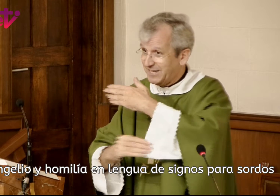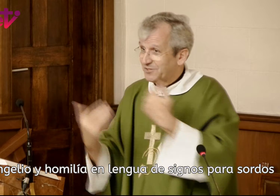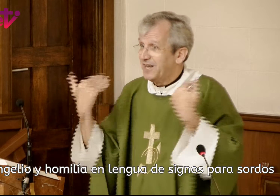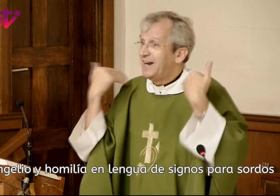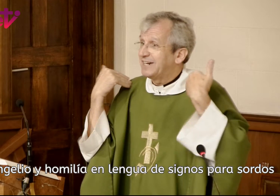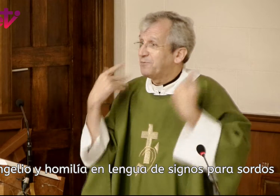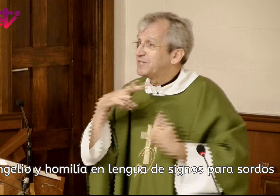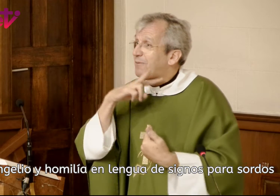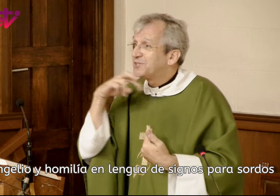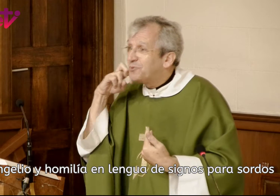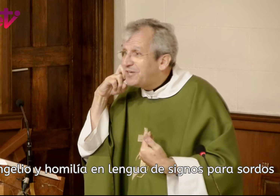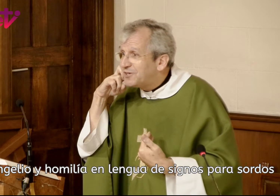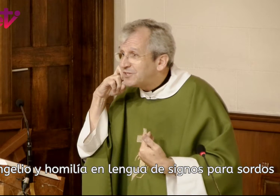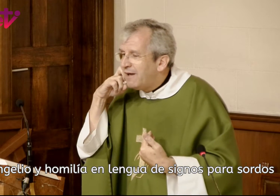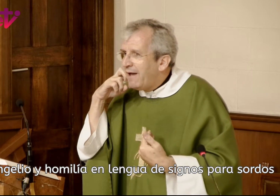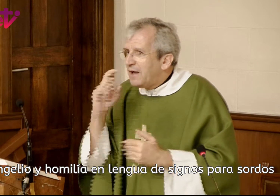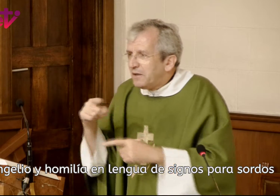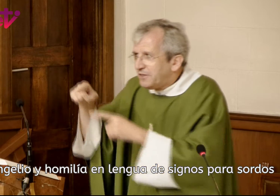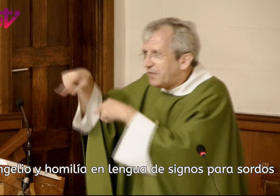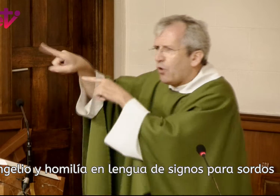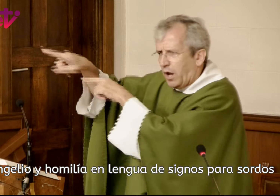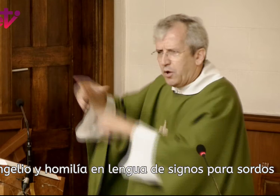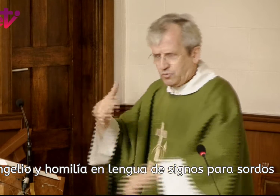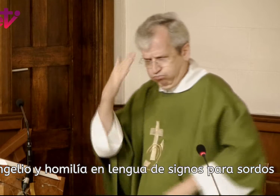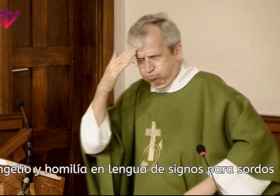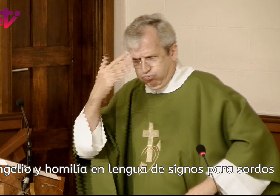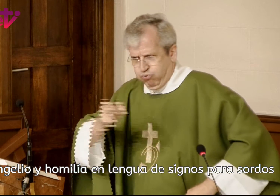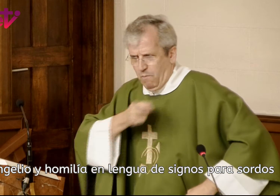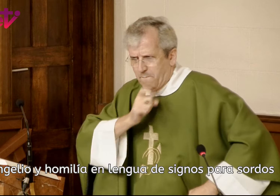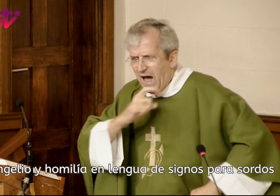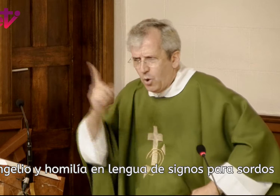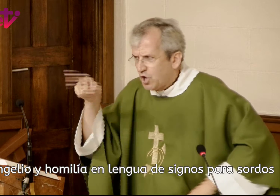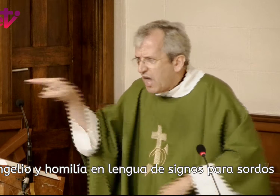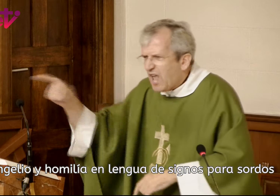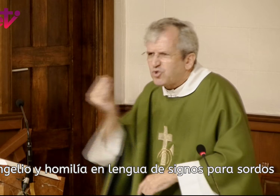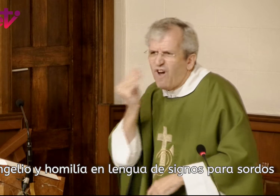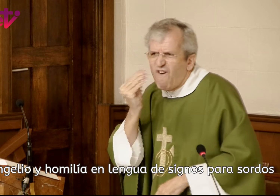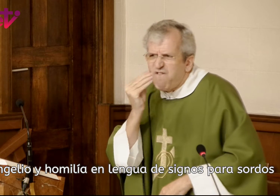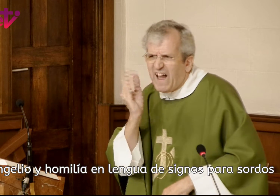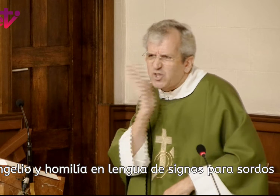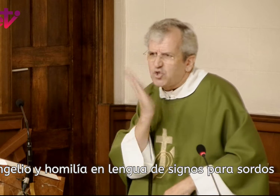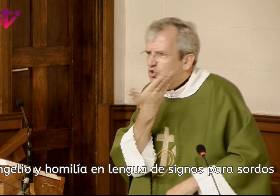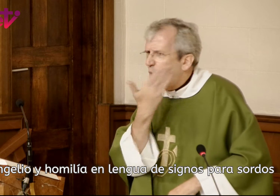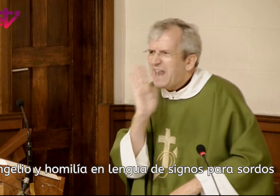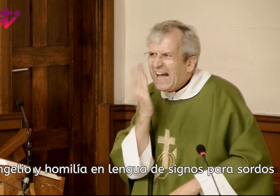fariseos, responsables judíos, diciendo, ellos malos, ellos falsos, doble